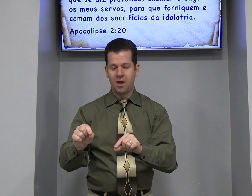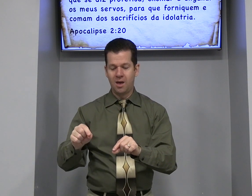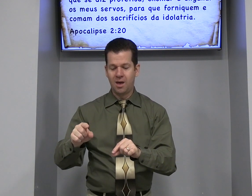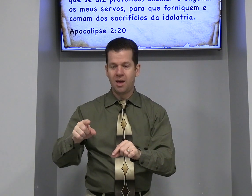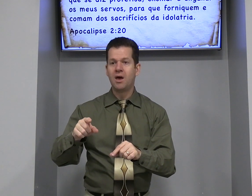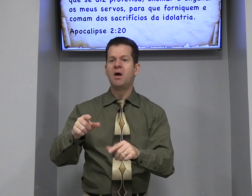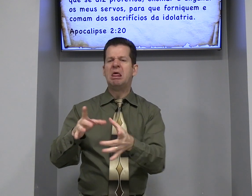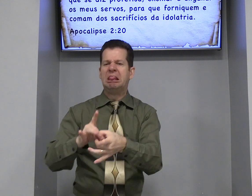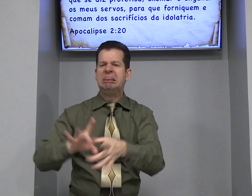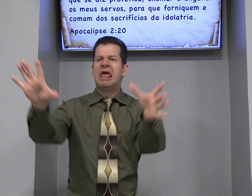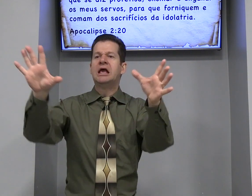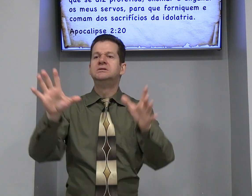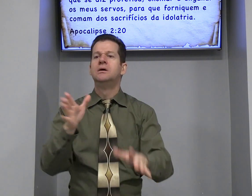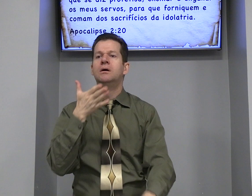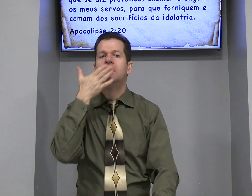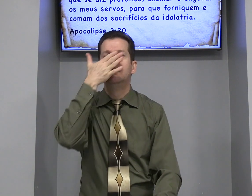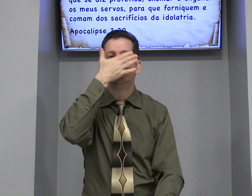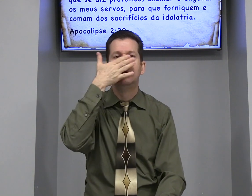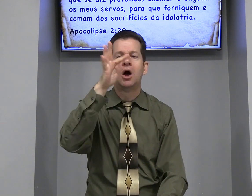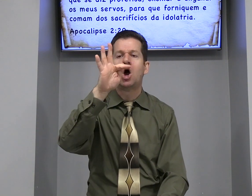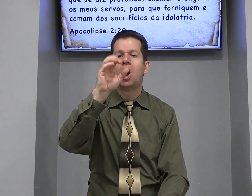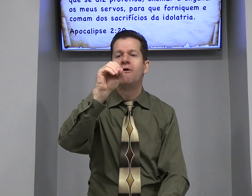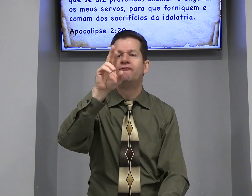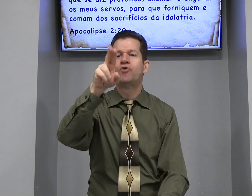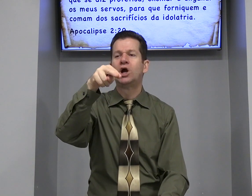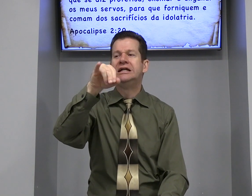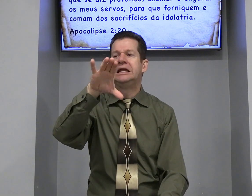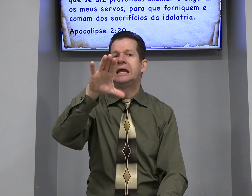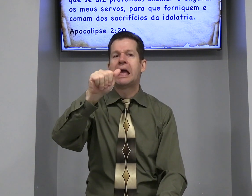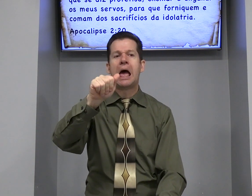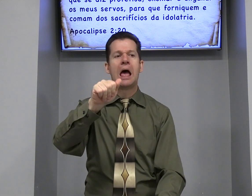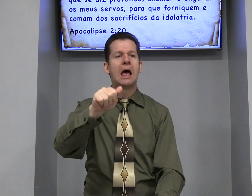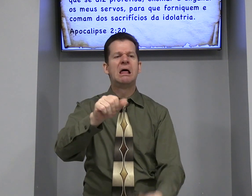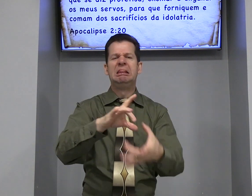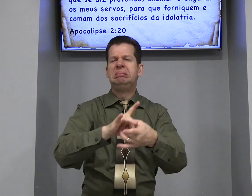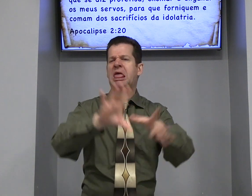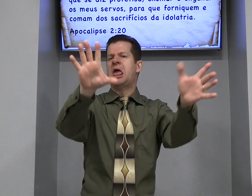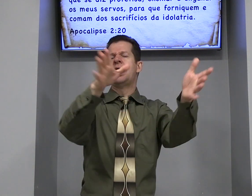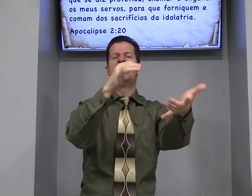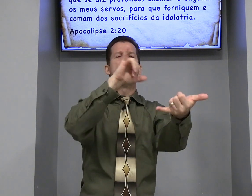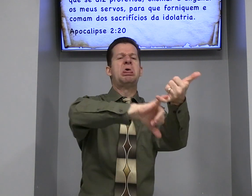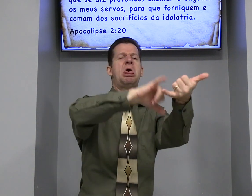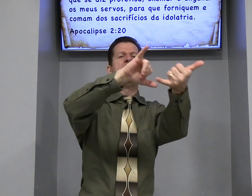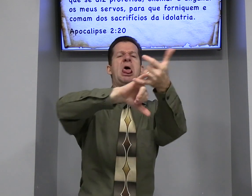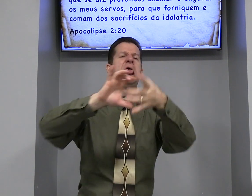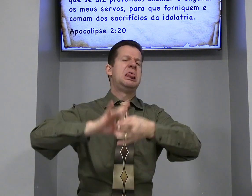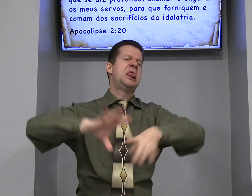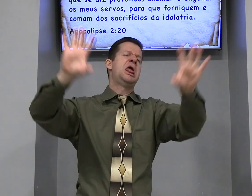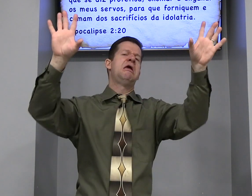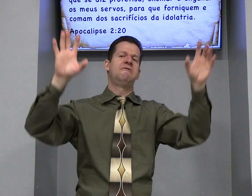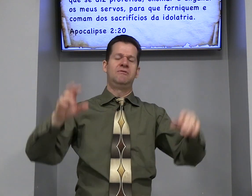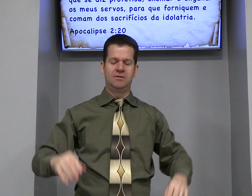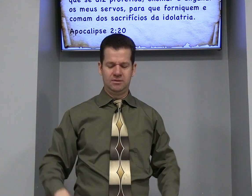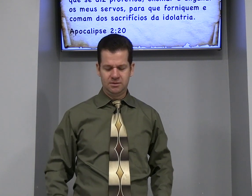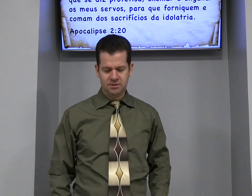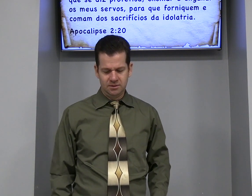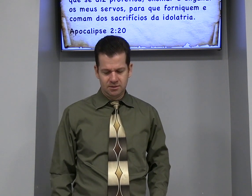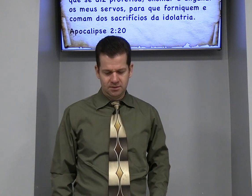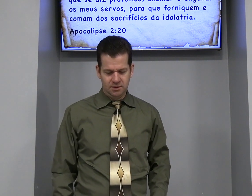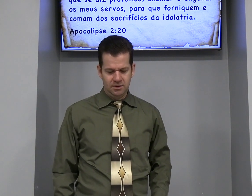Mulher que se diz profetista, ensinar e enganar os meus servos para que